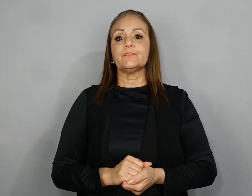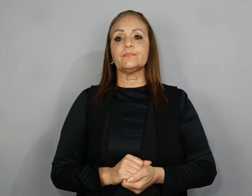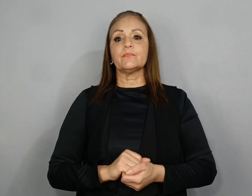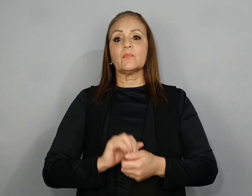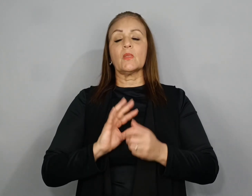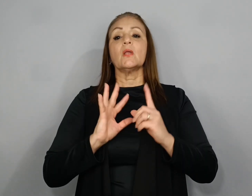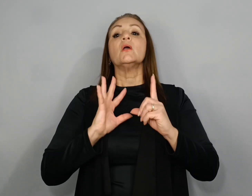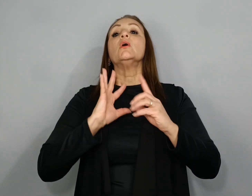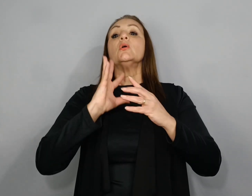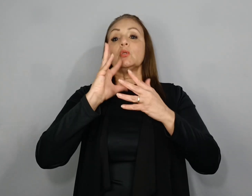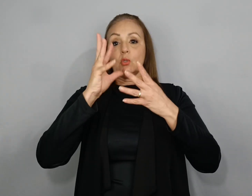Total